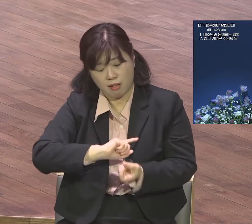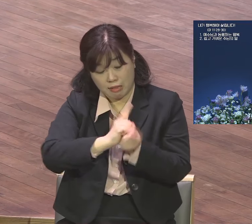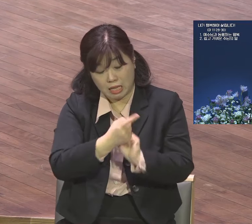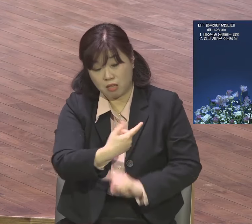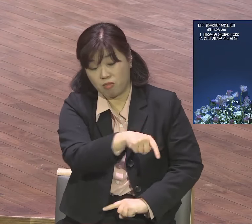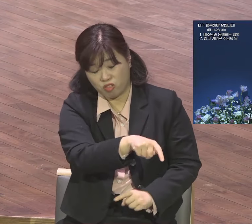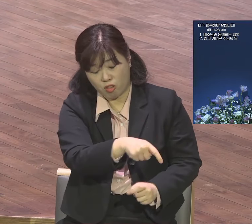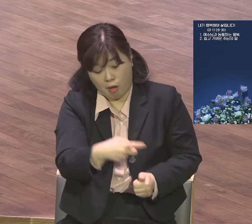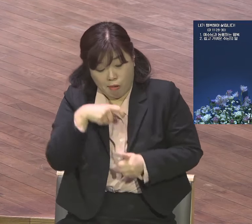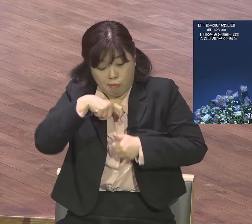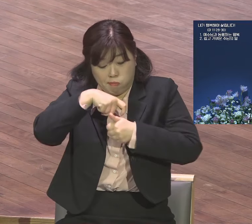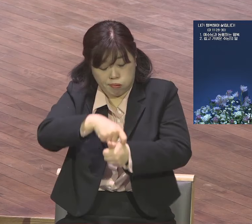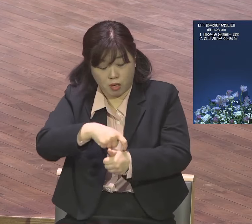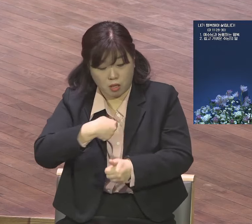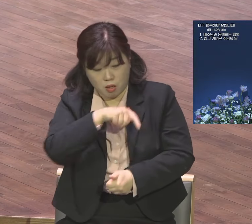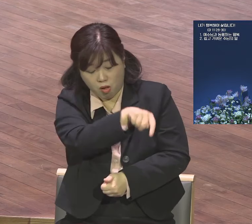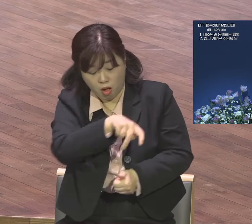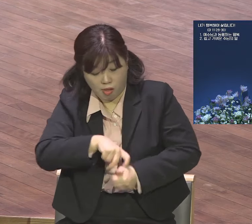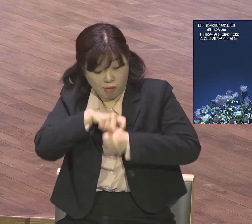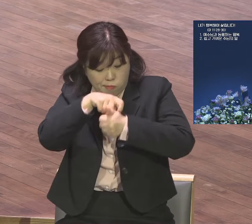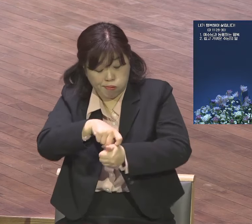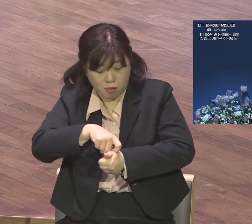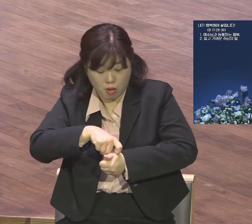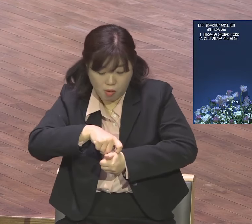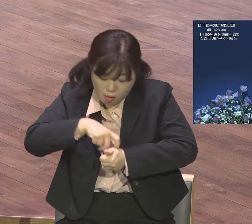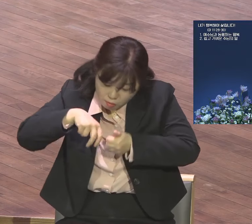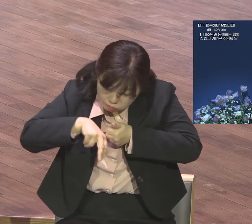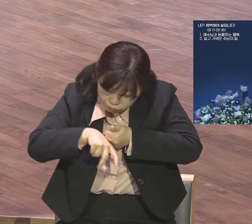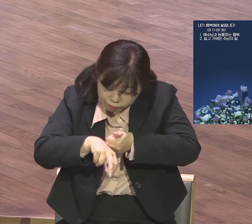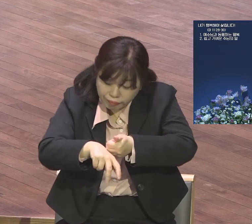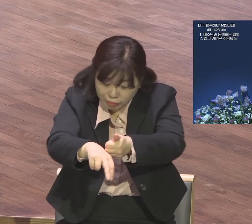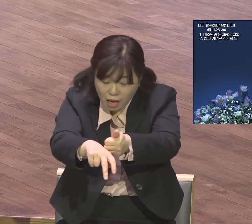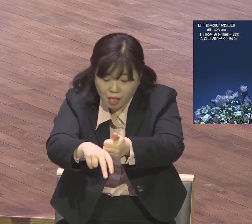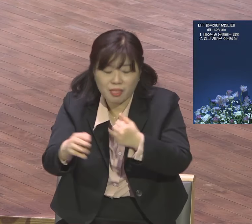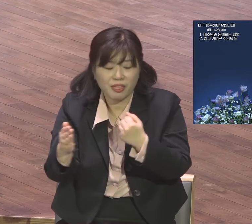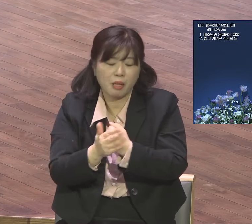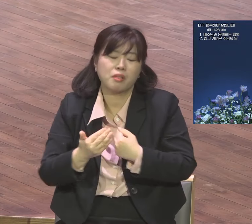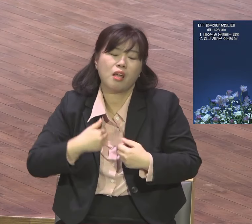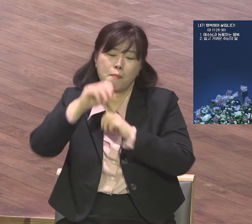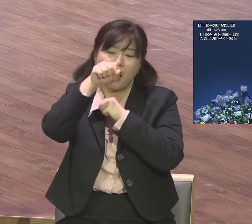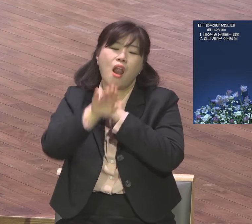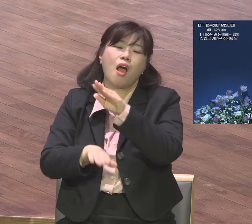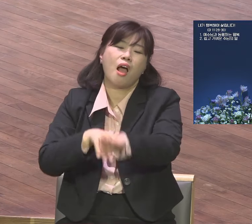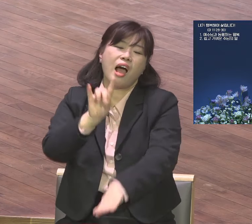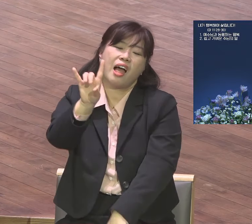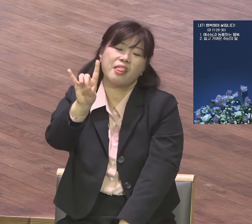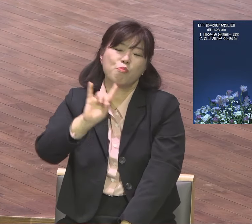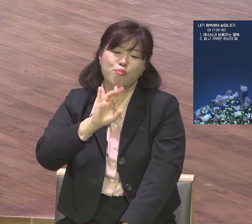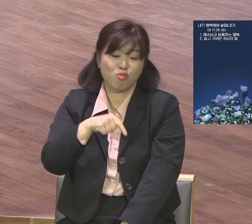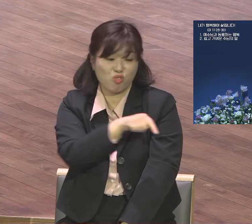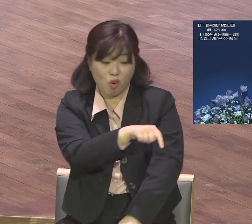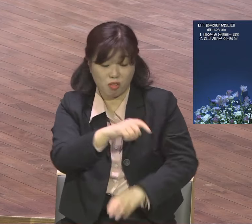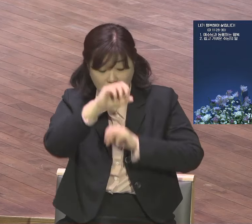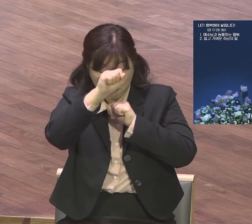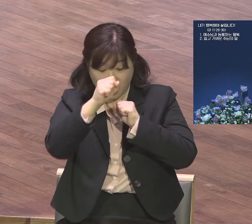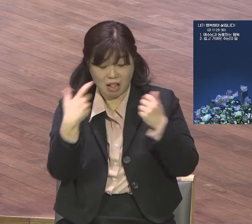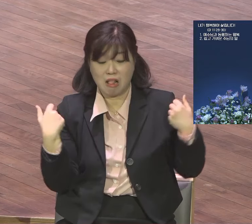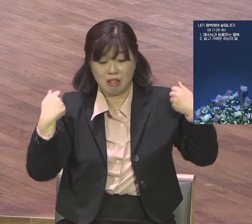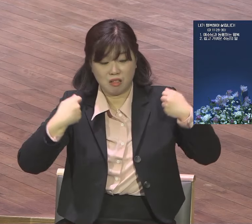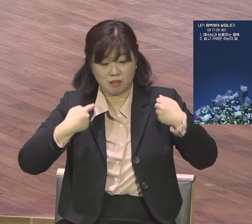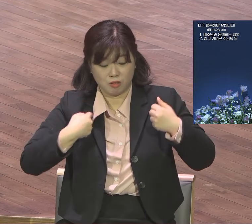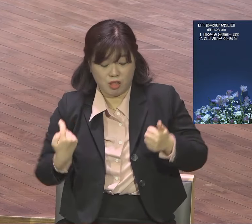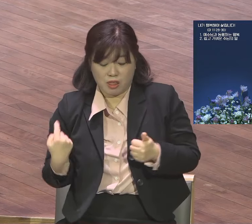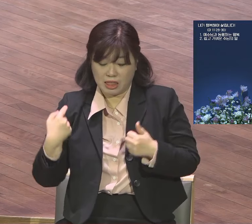지금 여러분이 아픔의 시간 속에 있습니까? 고난의 길에 있습니까? 주님이 지금 업고 계심을 느끼시기